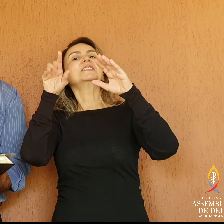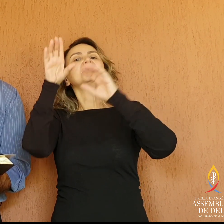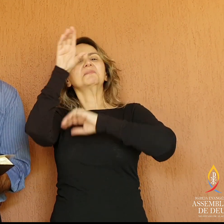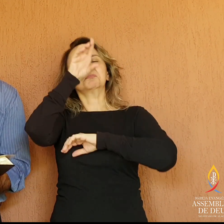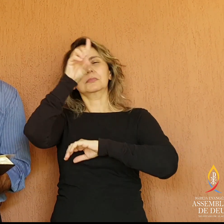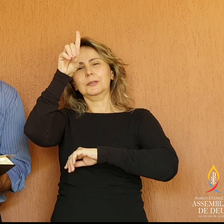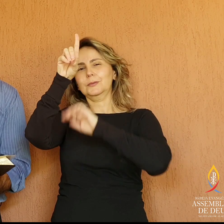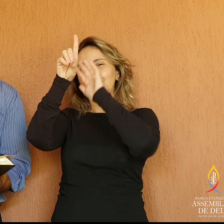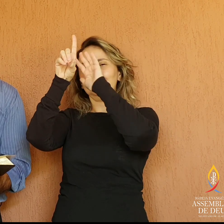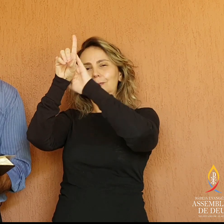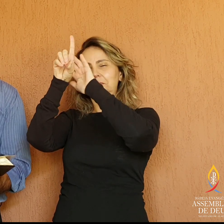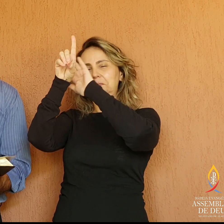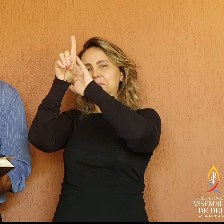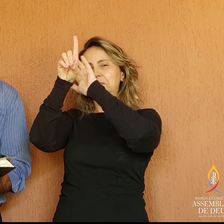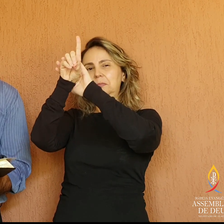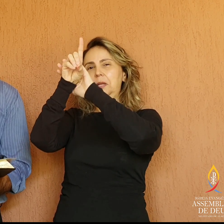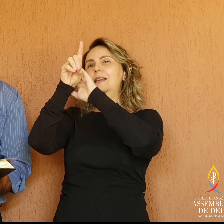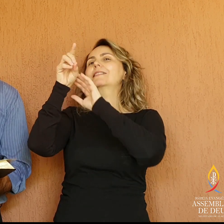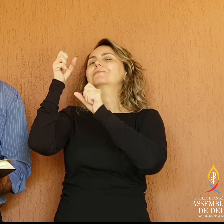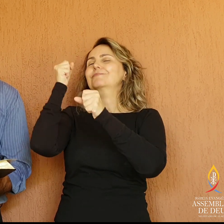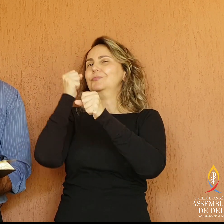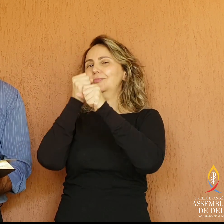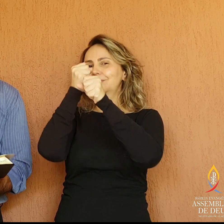e construtor é Deus.